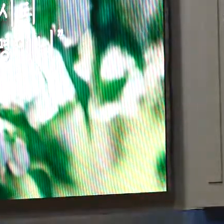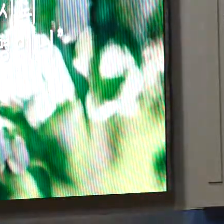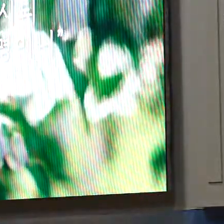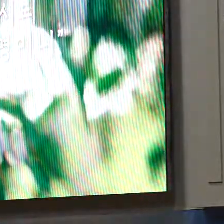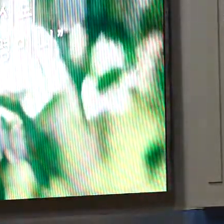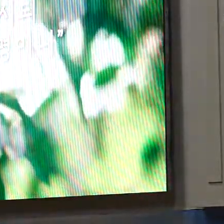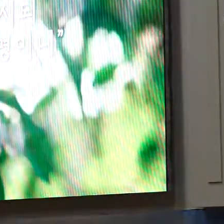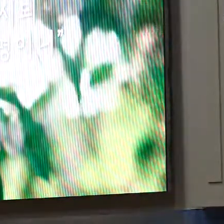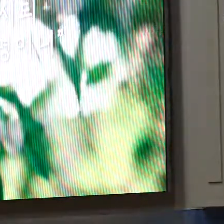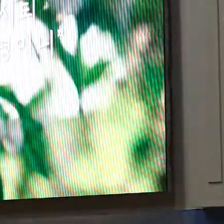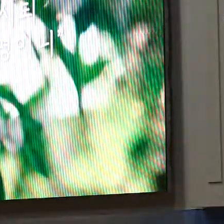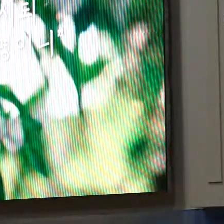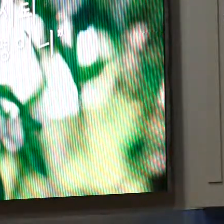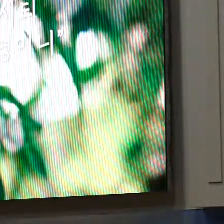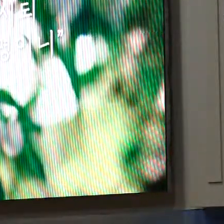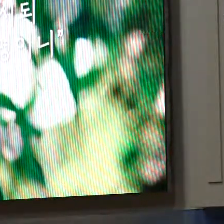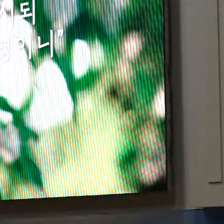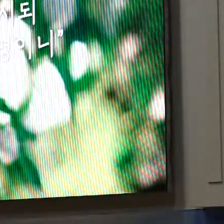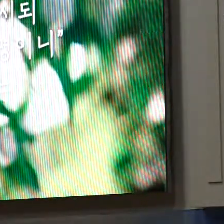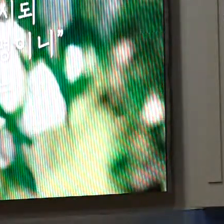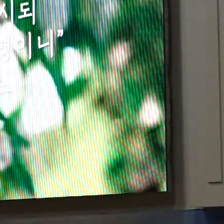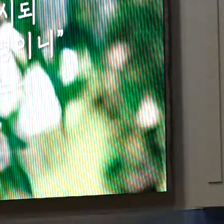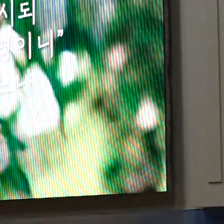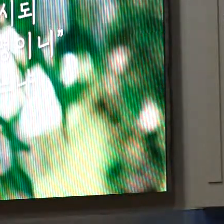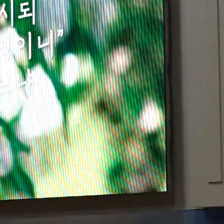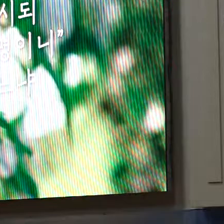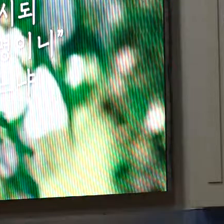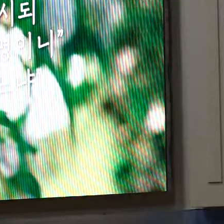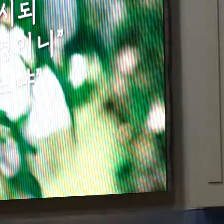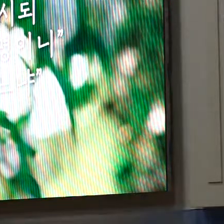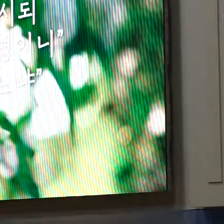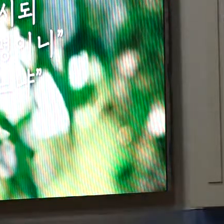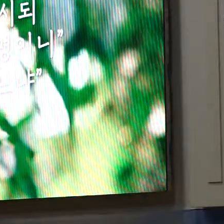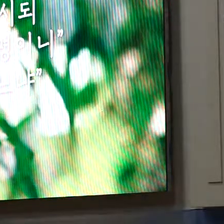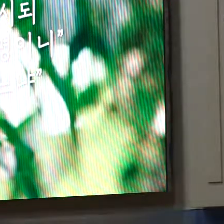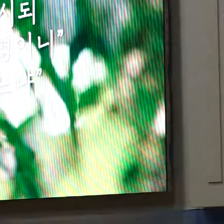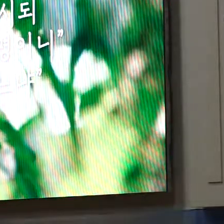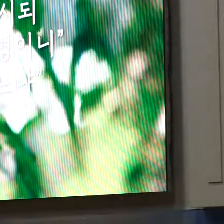이것을 네가 믿느냐?